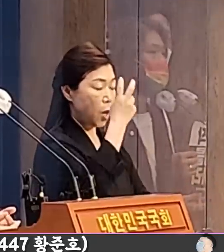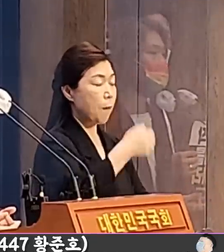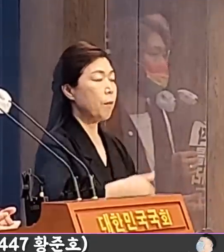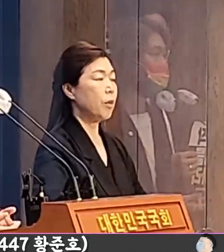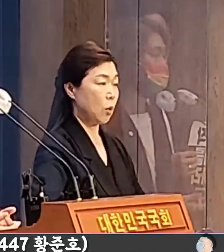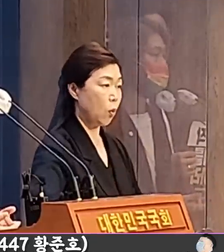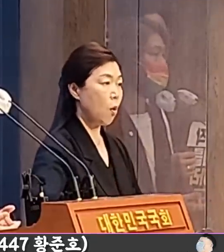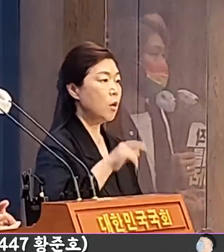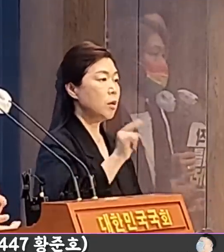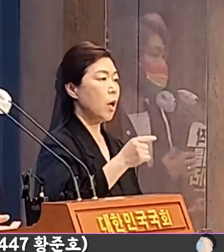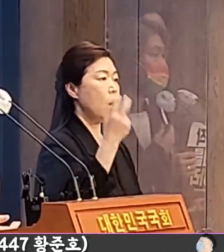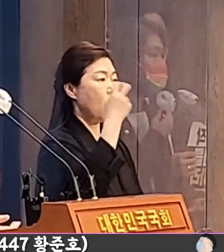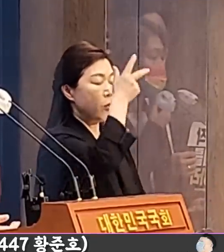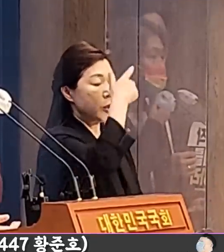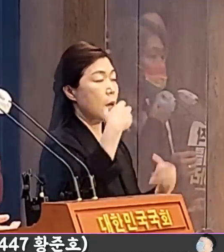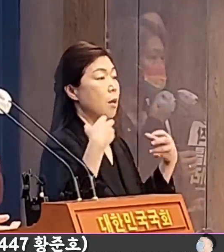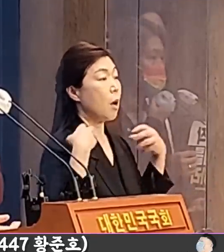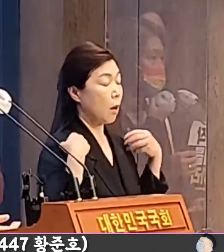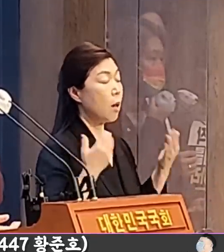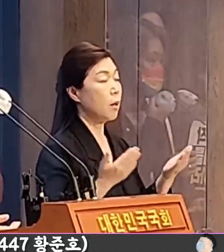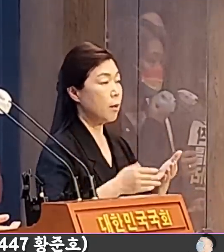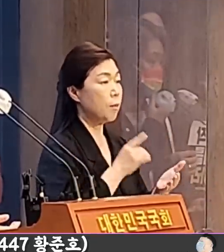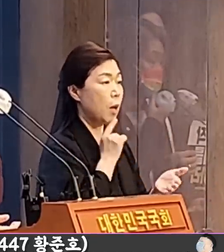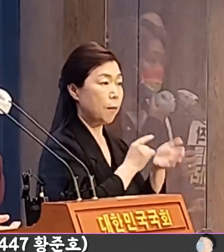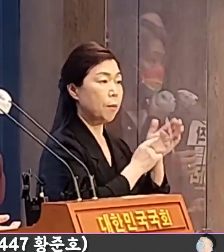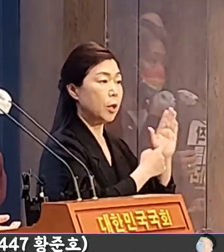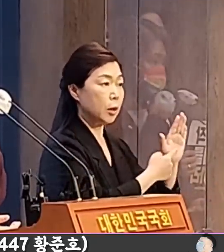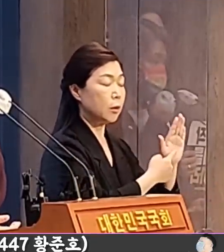그것이 검찰의 역할이다. 이렇게 얘기했습니다.